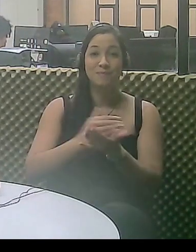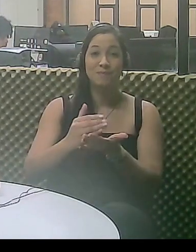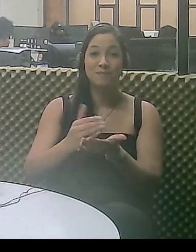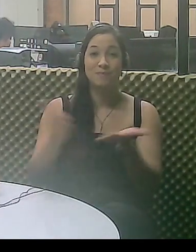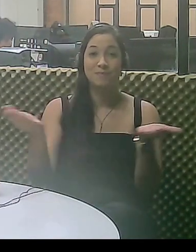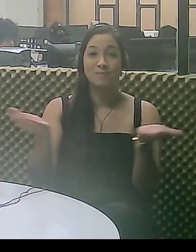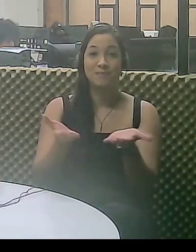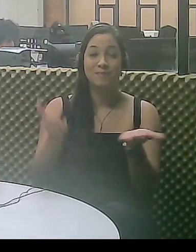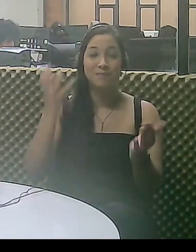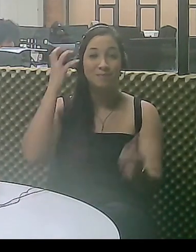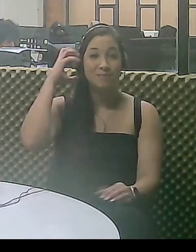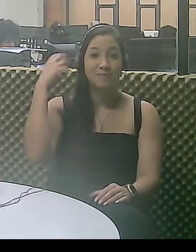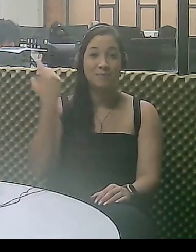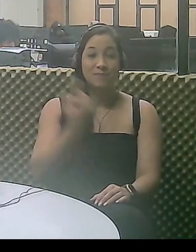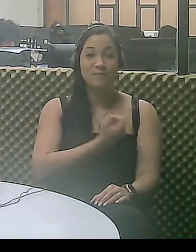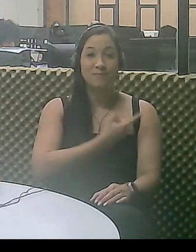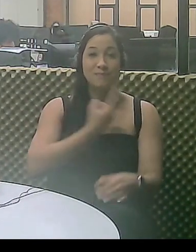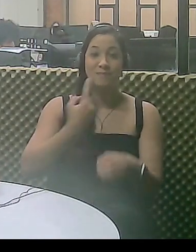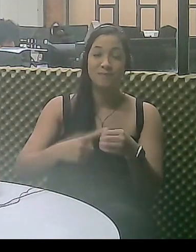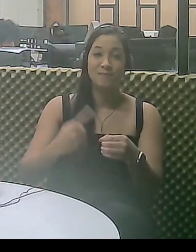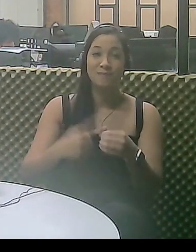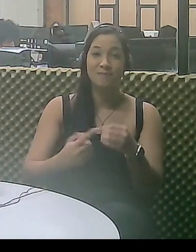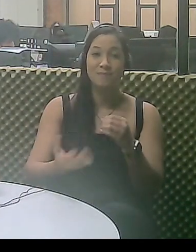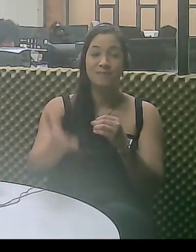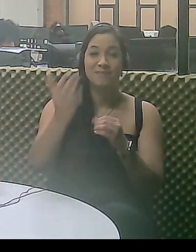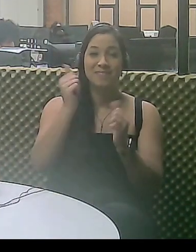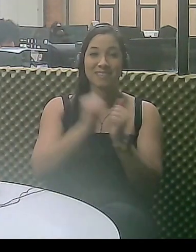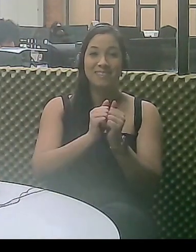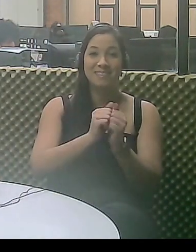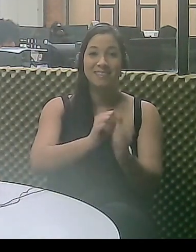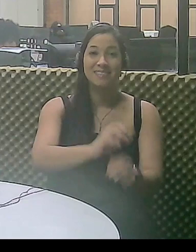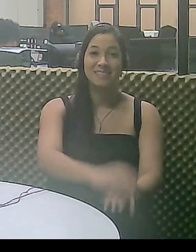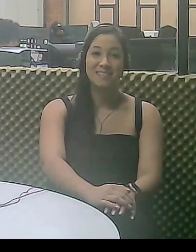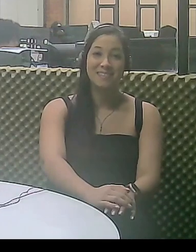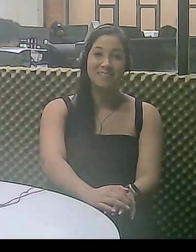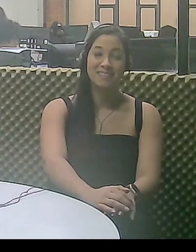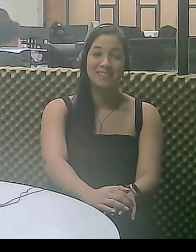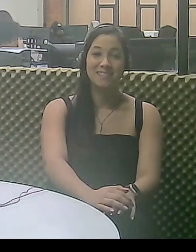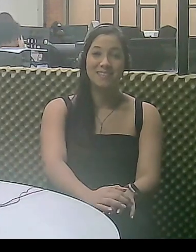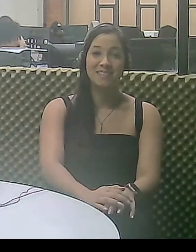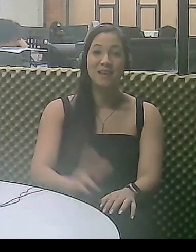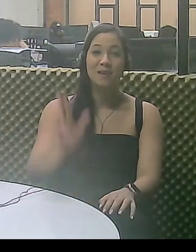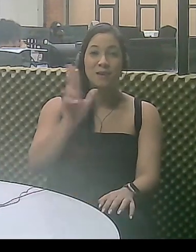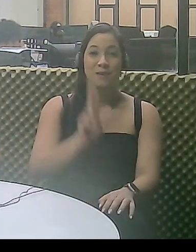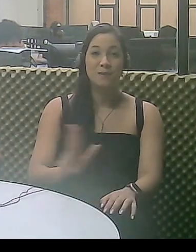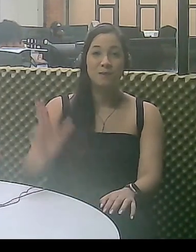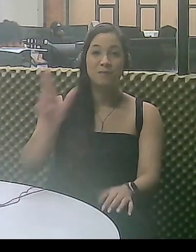você confere agora aqui na Rádio Nossa Cidade. Vem com a gente.